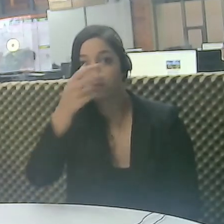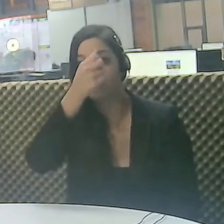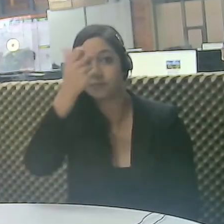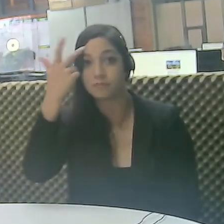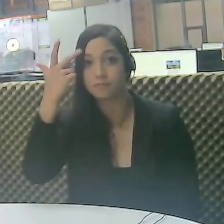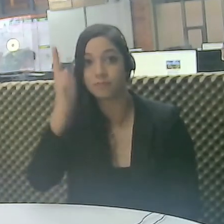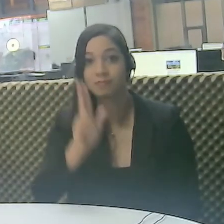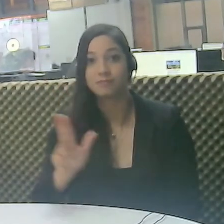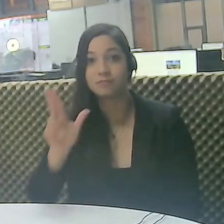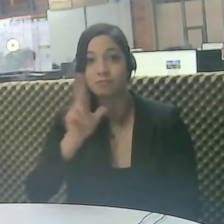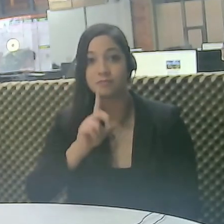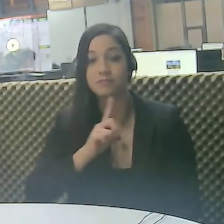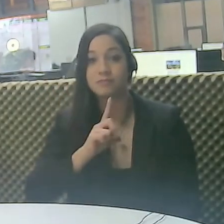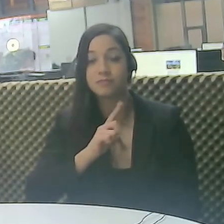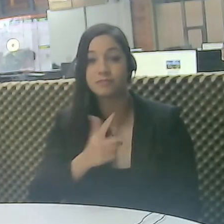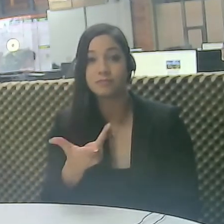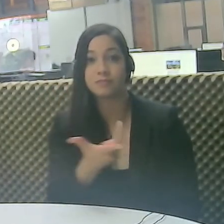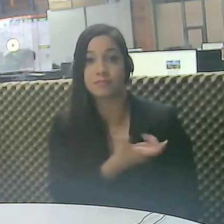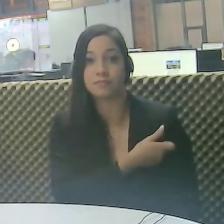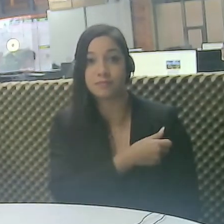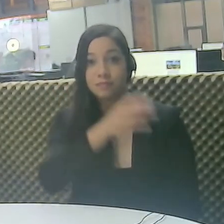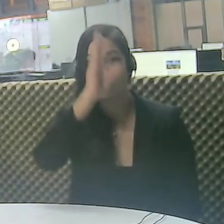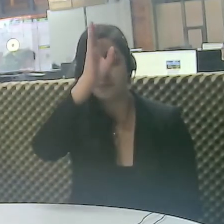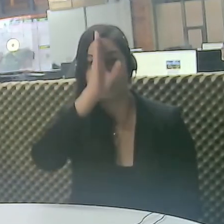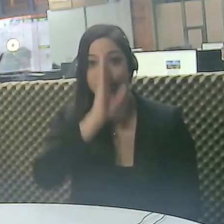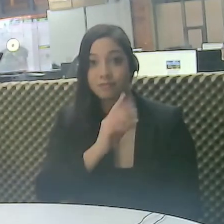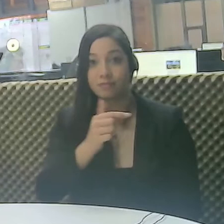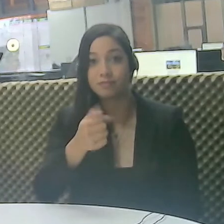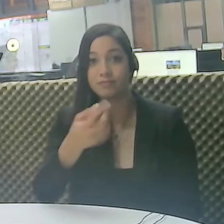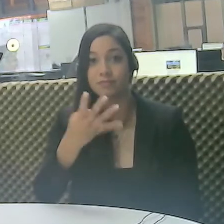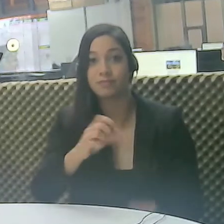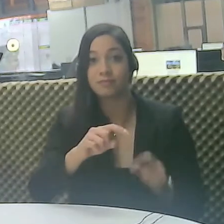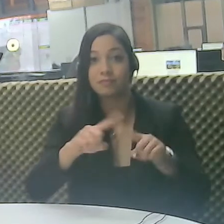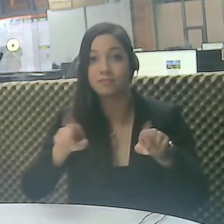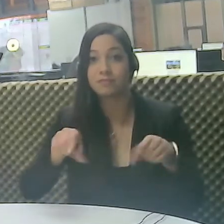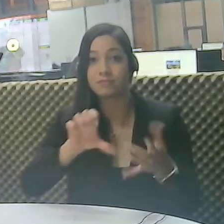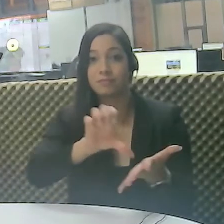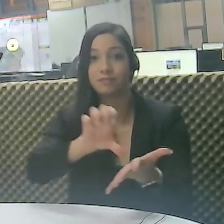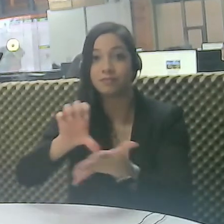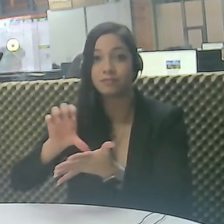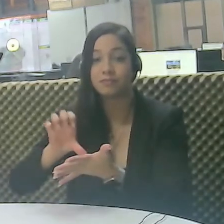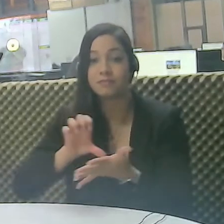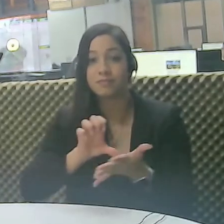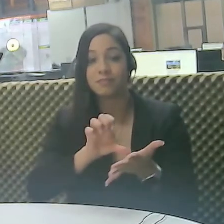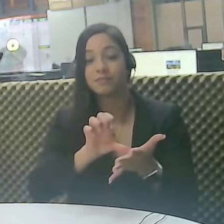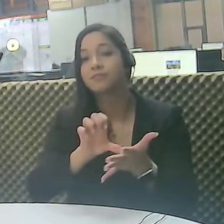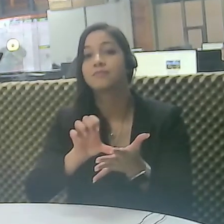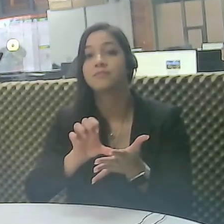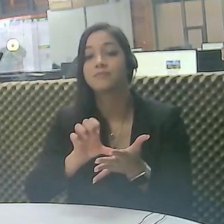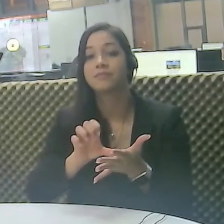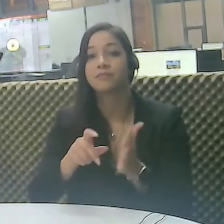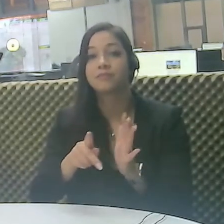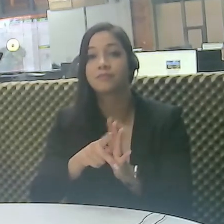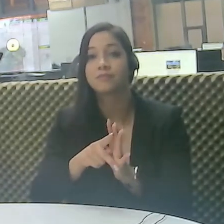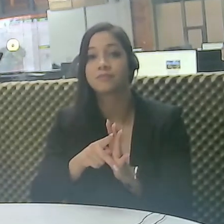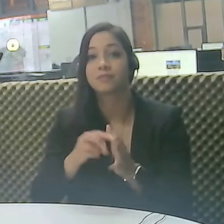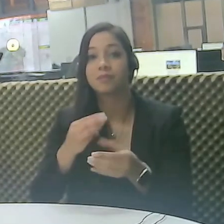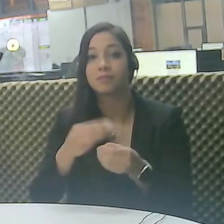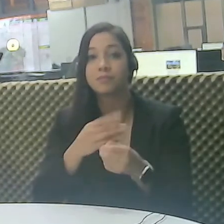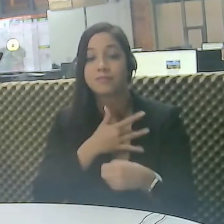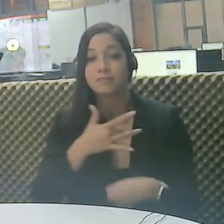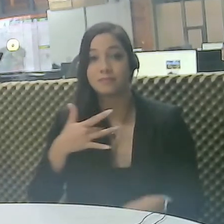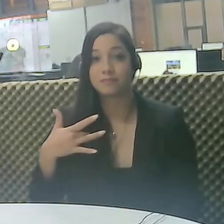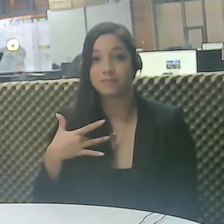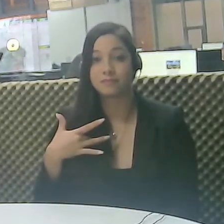de Uberlândia está oferecendo as doses gratuitamente em 74 salas de vacina, que ficam nas unidades municipais de